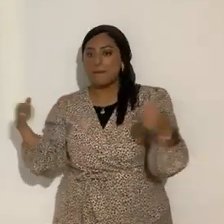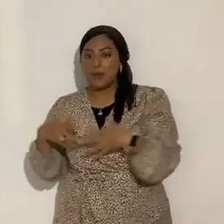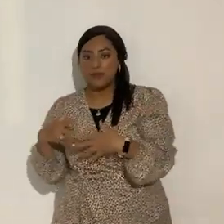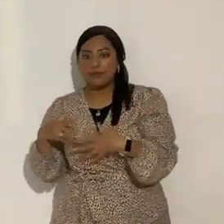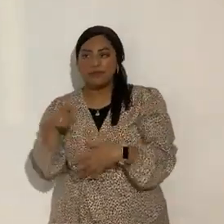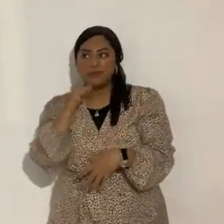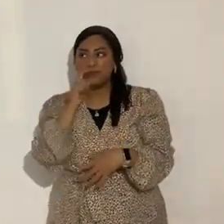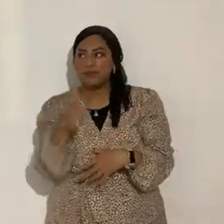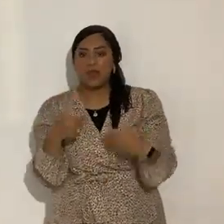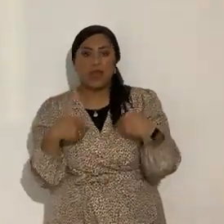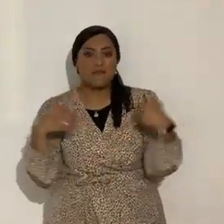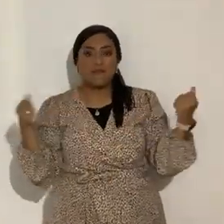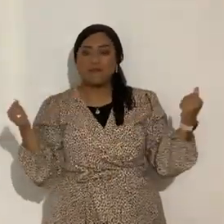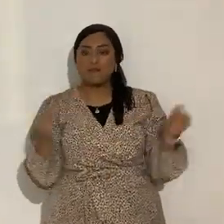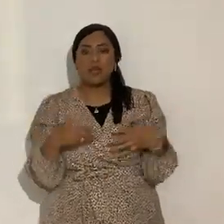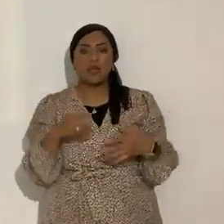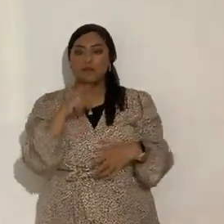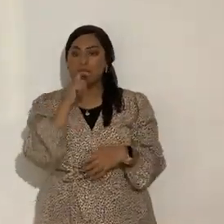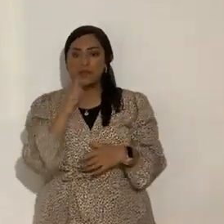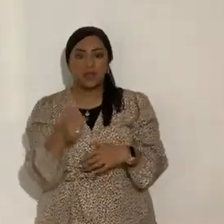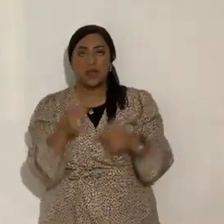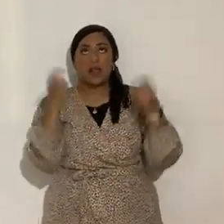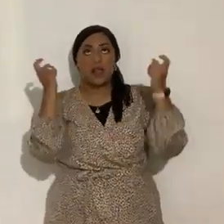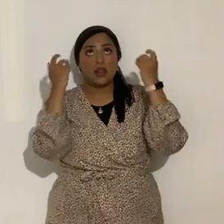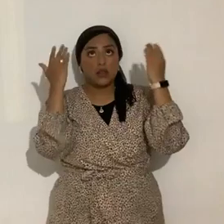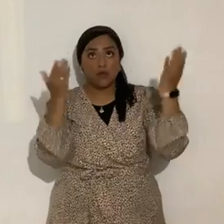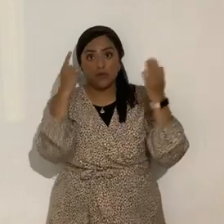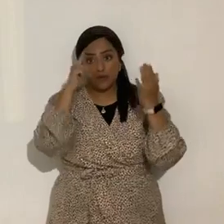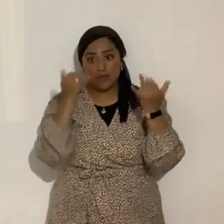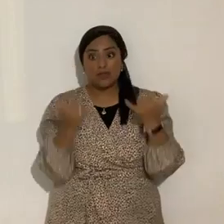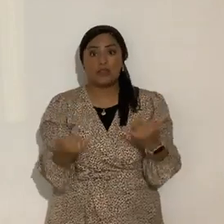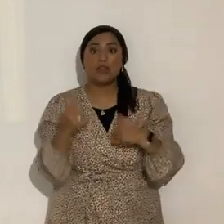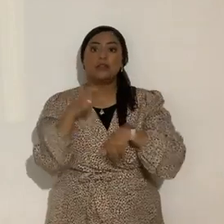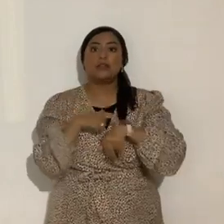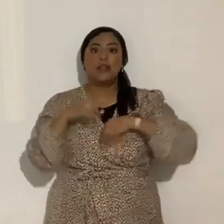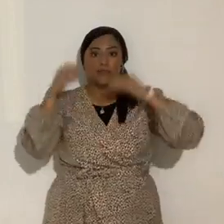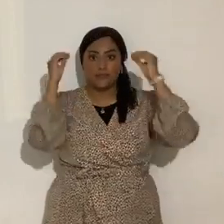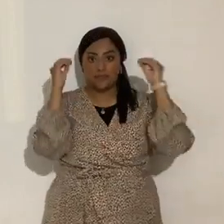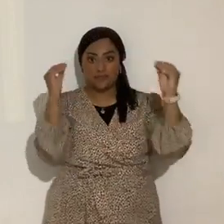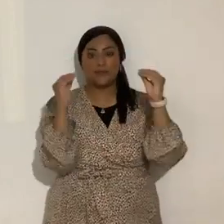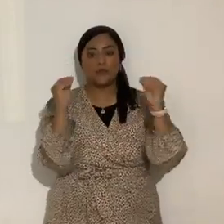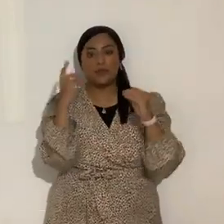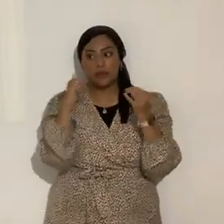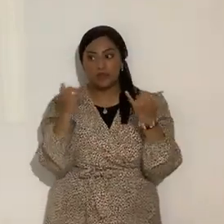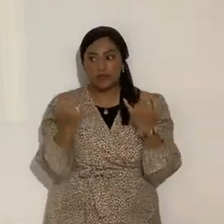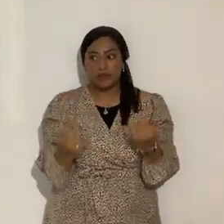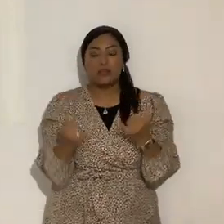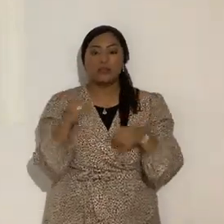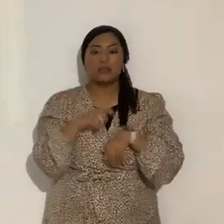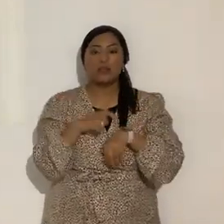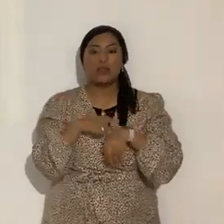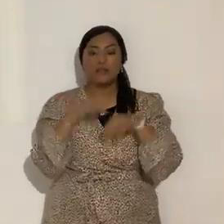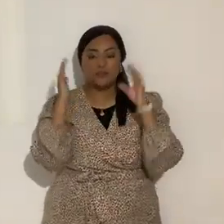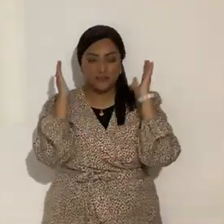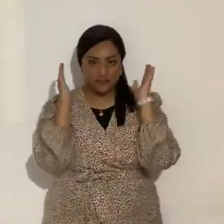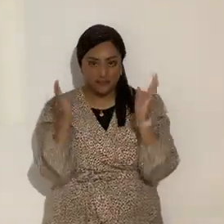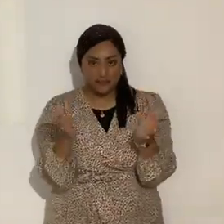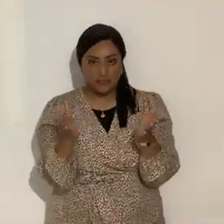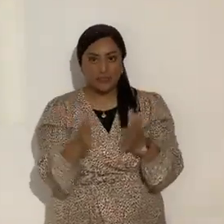miedo. ¡Aleluya! Para estos tiempos es esta lección, hermanos, para estos tiempos. Ahora escuchen muy